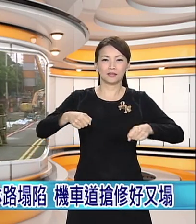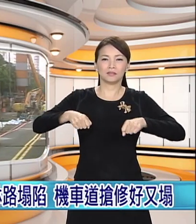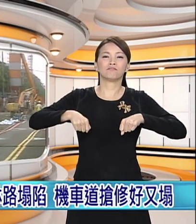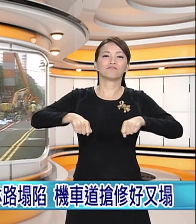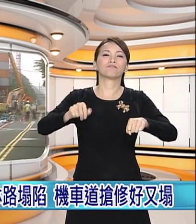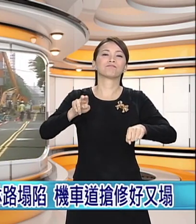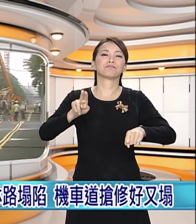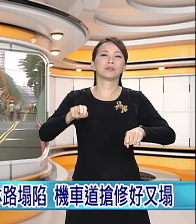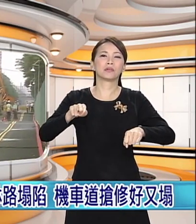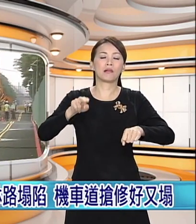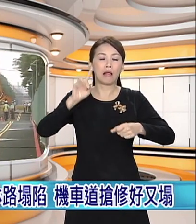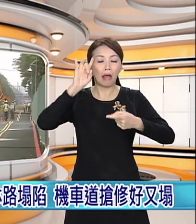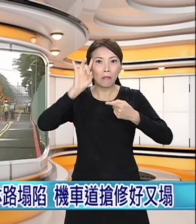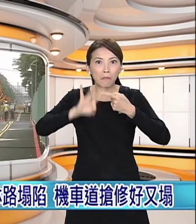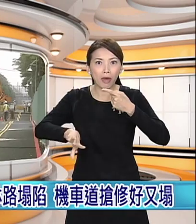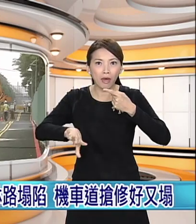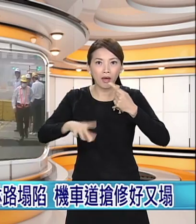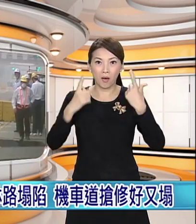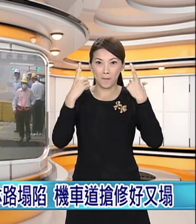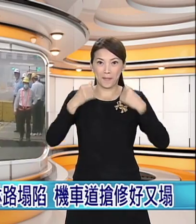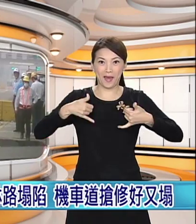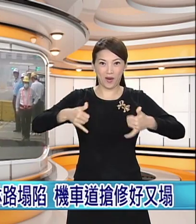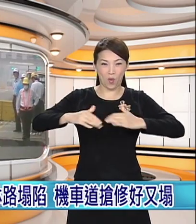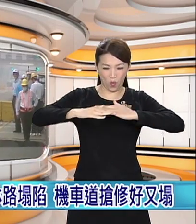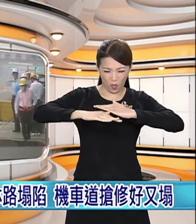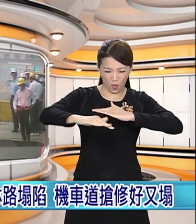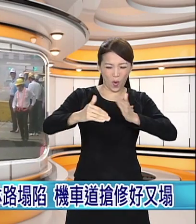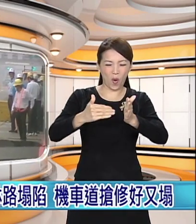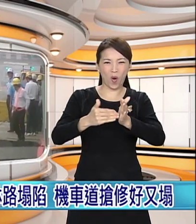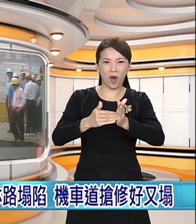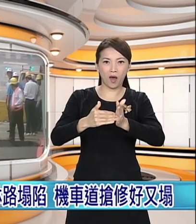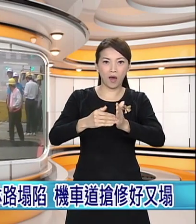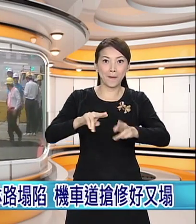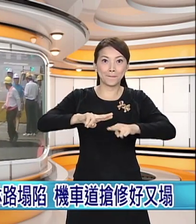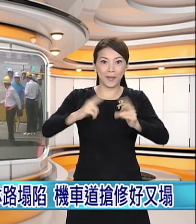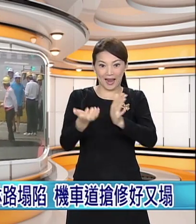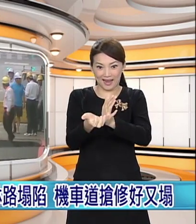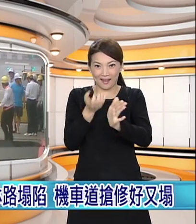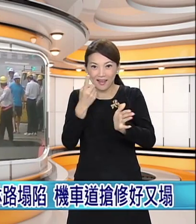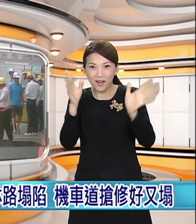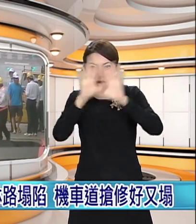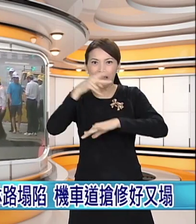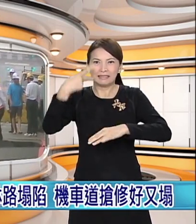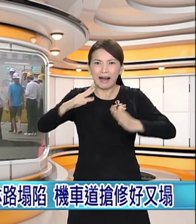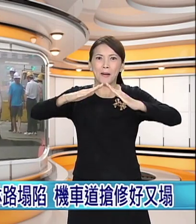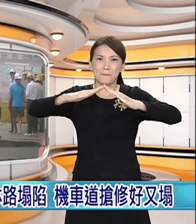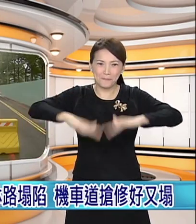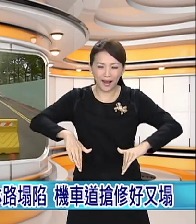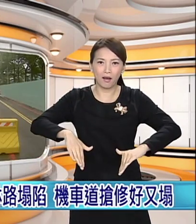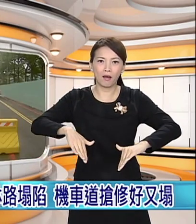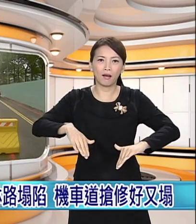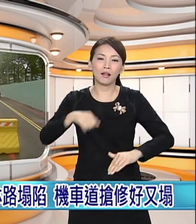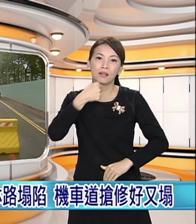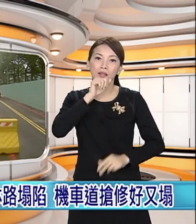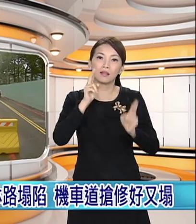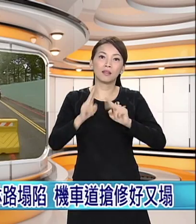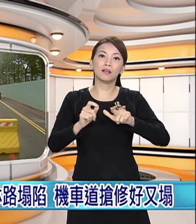复机车通行，但没想到原本抢修好的机车道却在通车前一晚再度沉